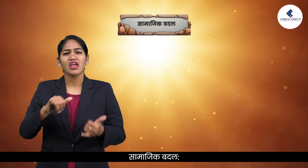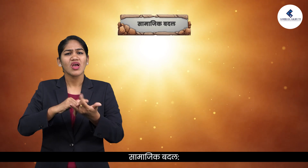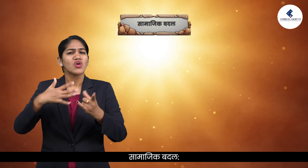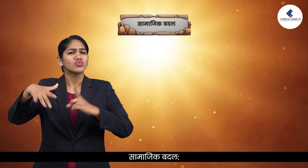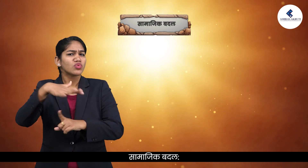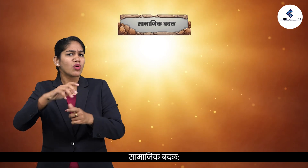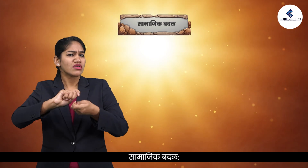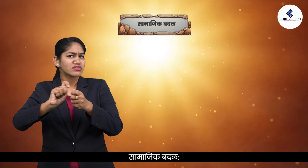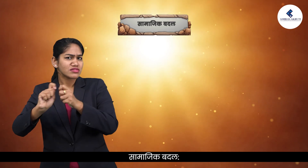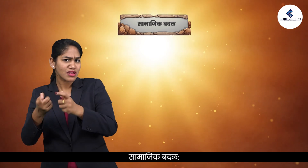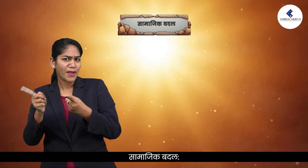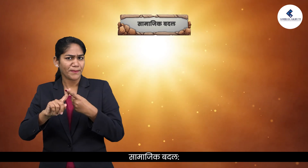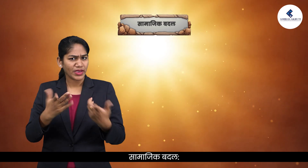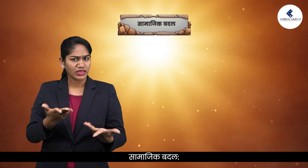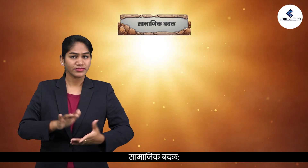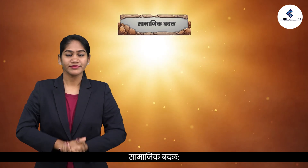सामाजिक बदल.